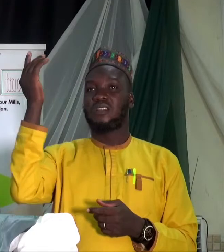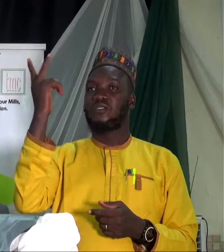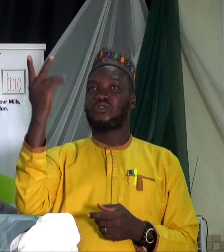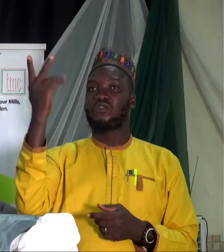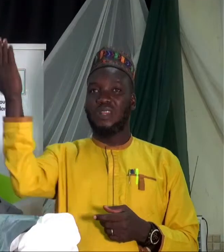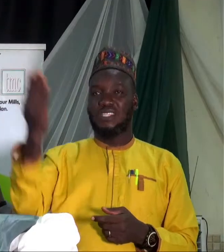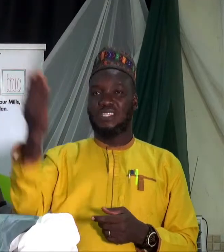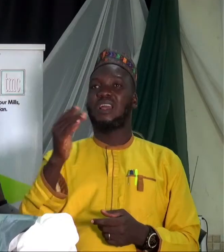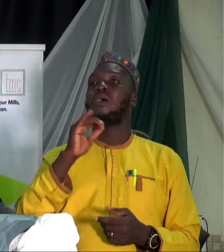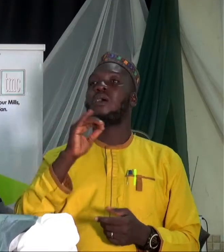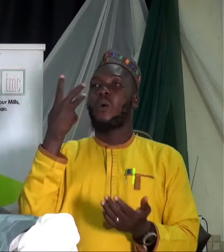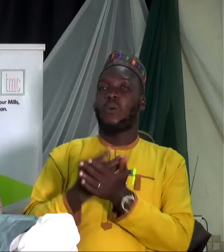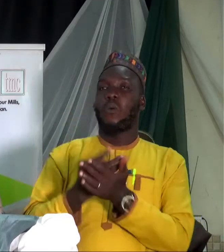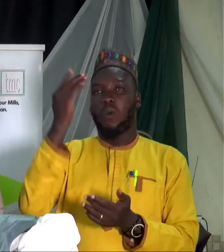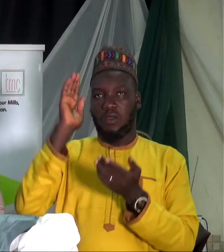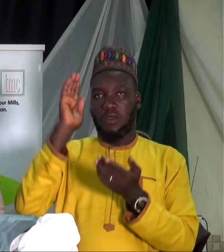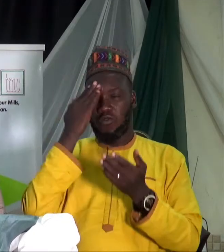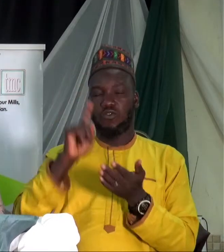to me